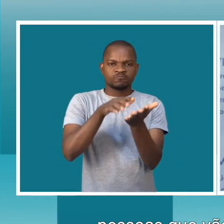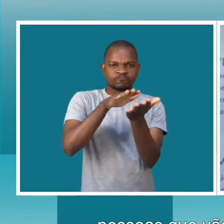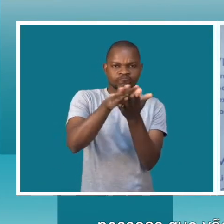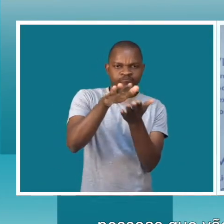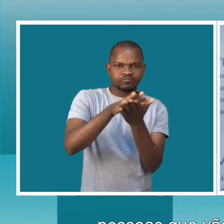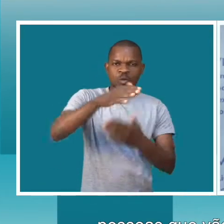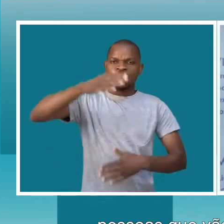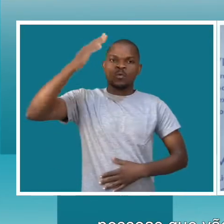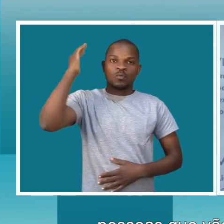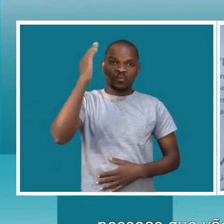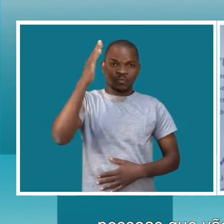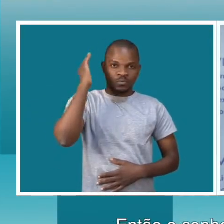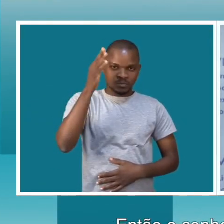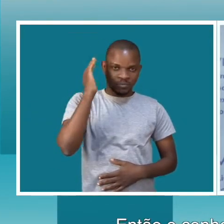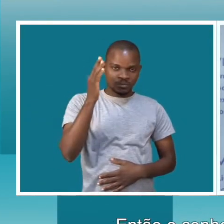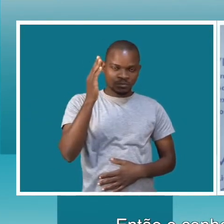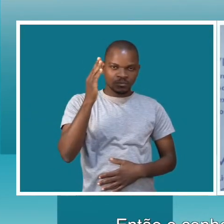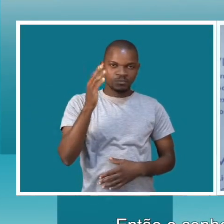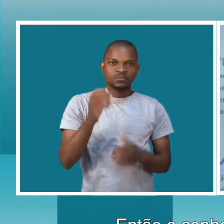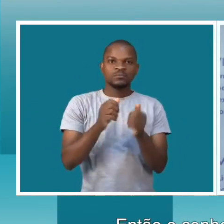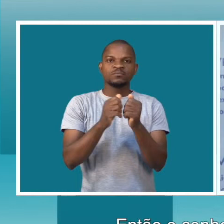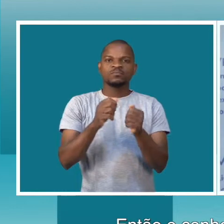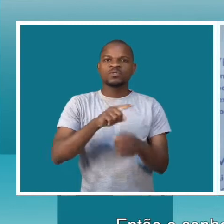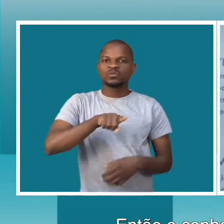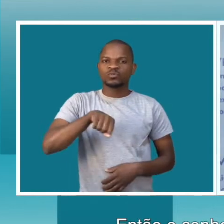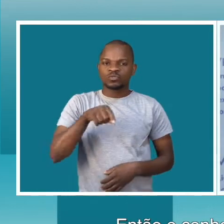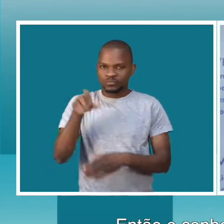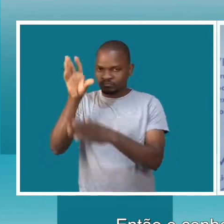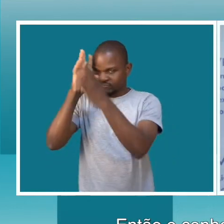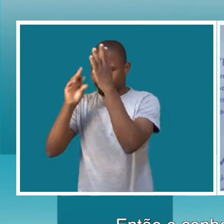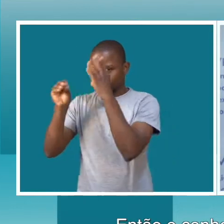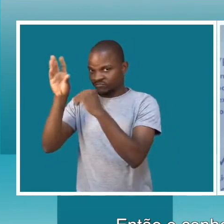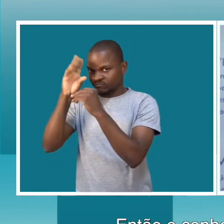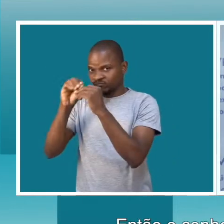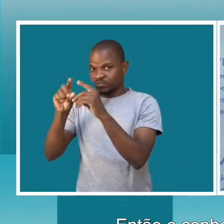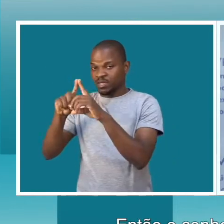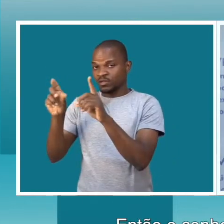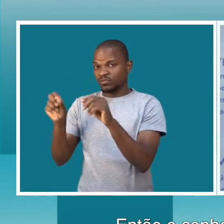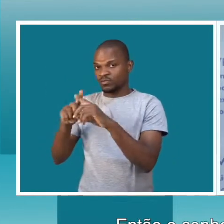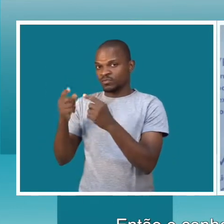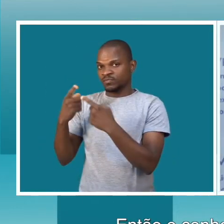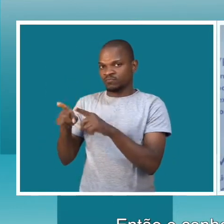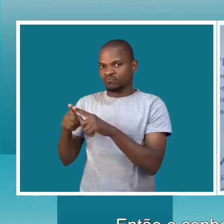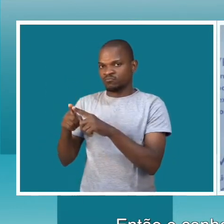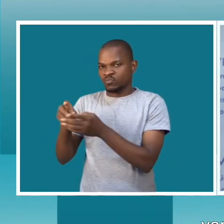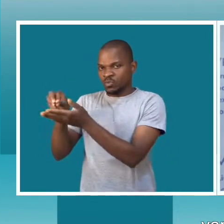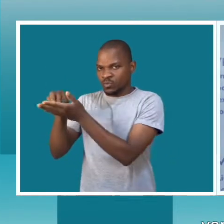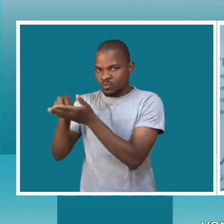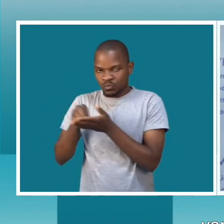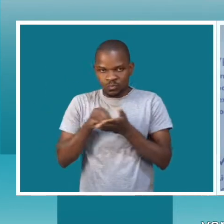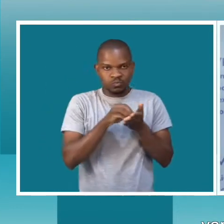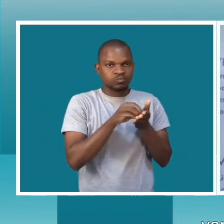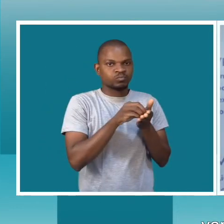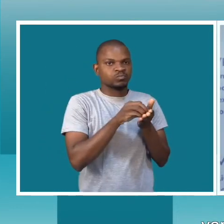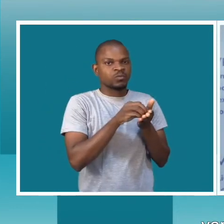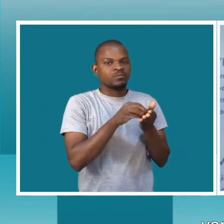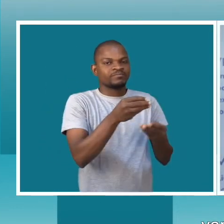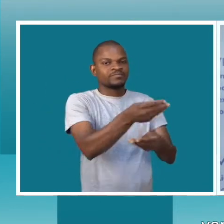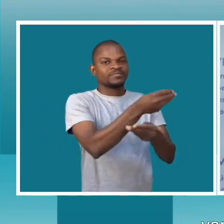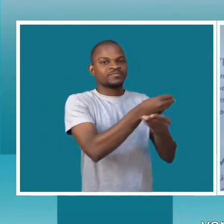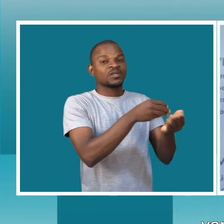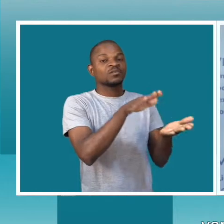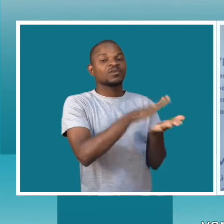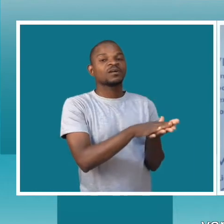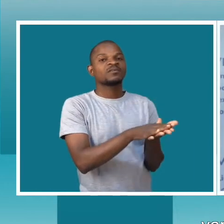conhecimento que têm. Então, o que nós vamos adquirir aqui, o conhecimento que fomos a ter aqui, nós vamos partilhar nas escolas